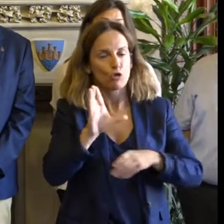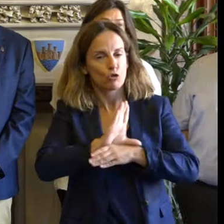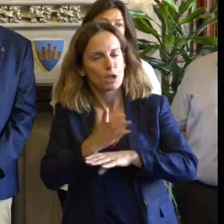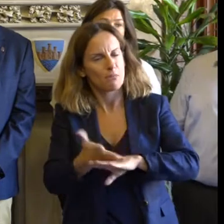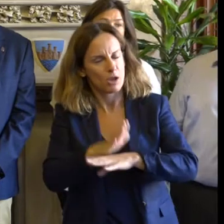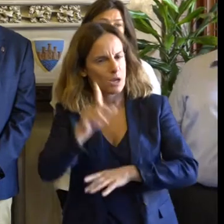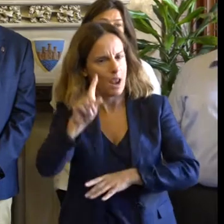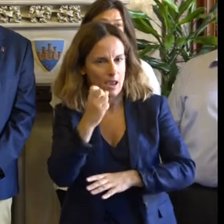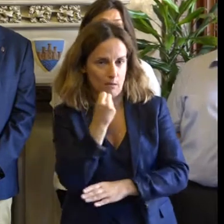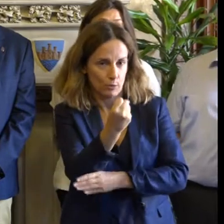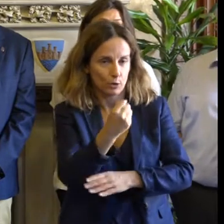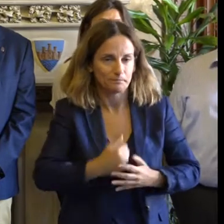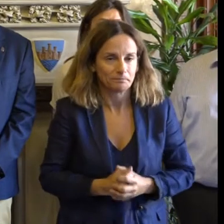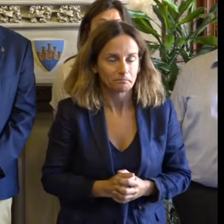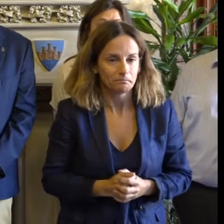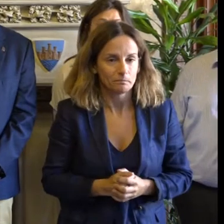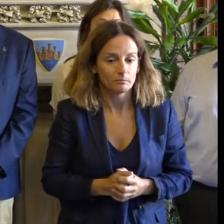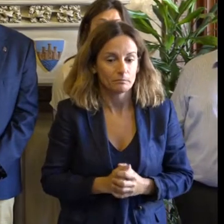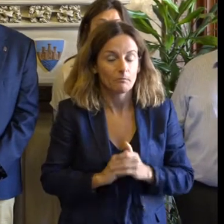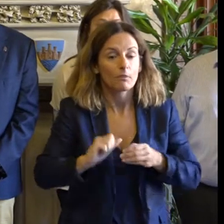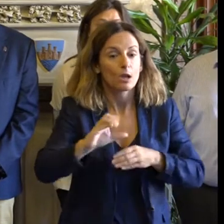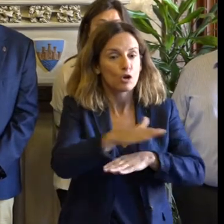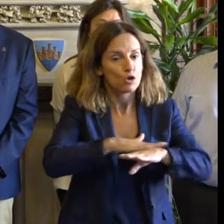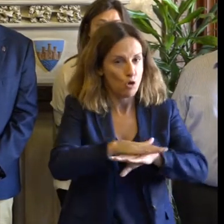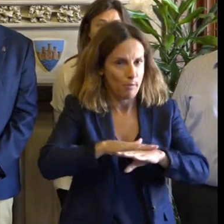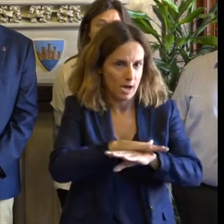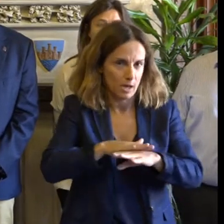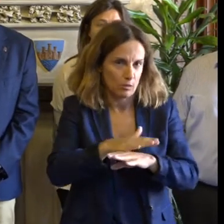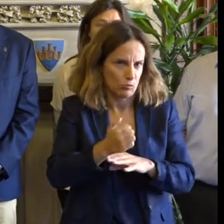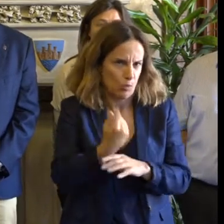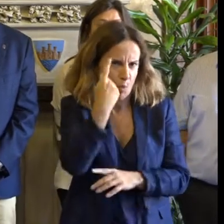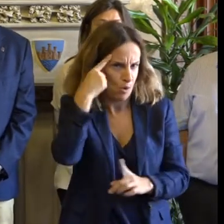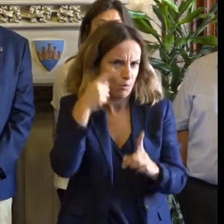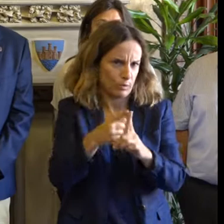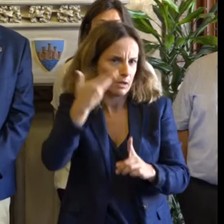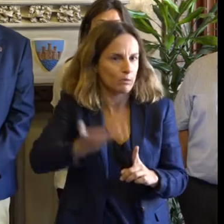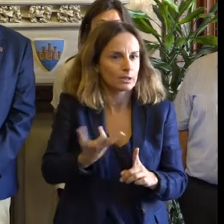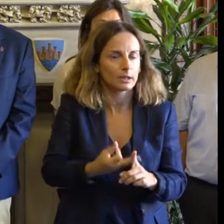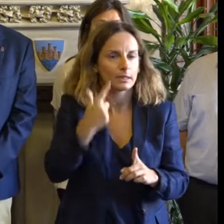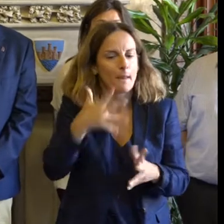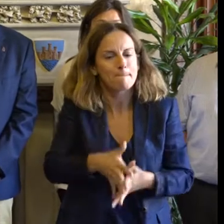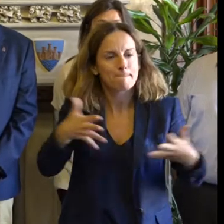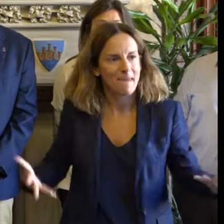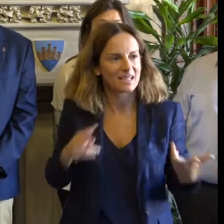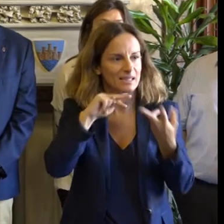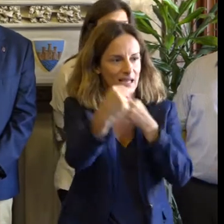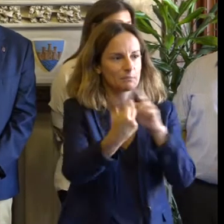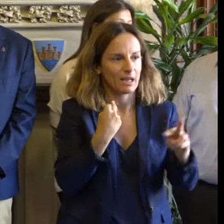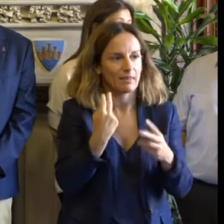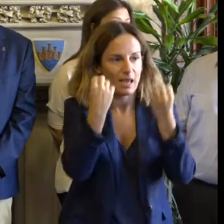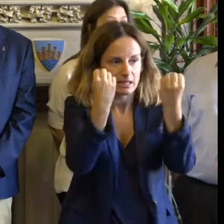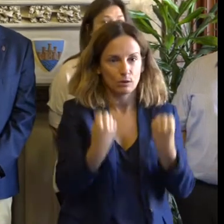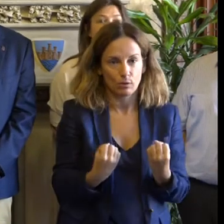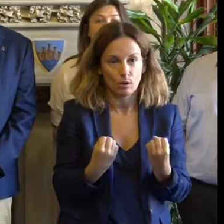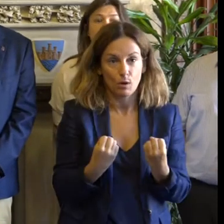Un dels trets fonamentals que vol impulsar aquest govern és el d'augmentar el nivell de transparència de la institució. En aquest